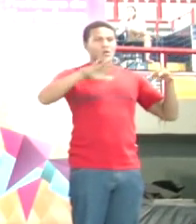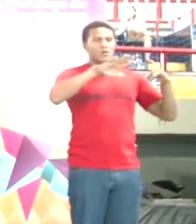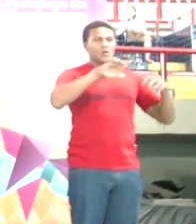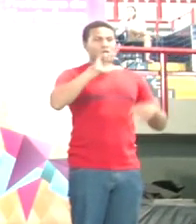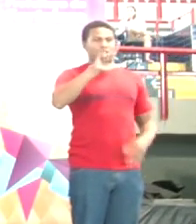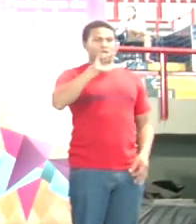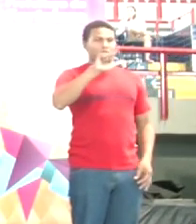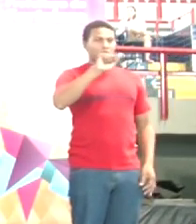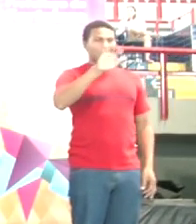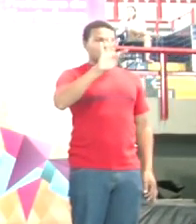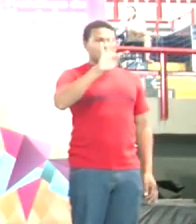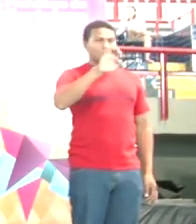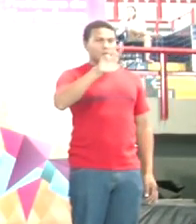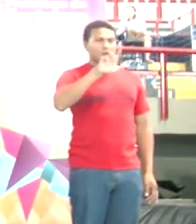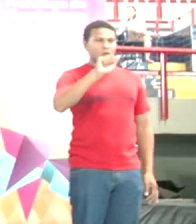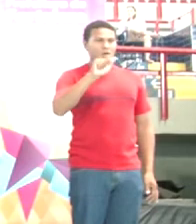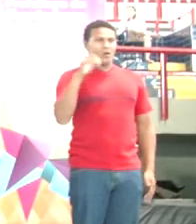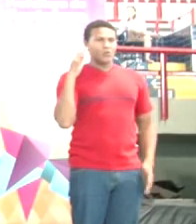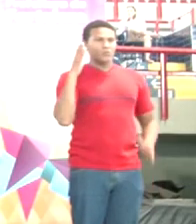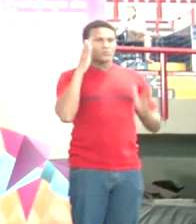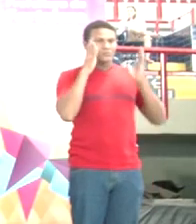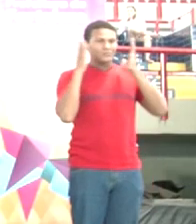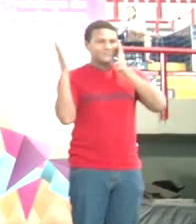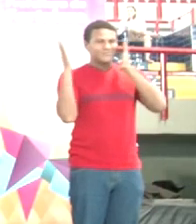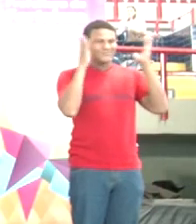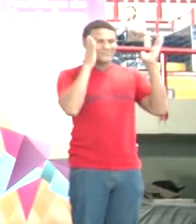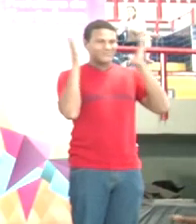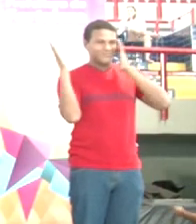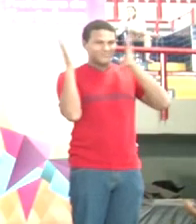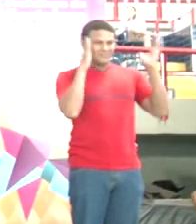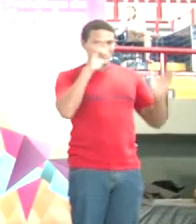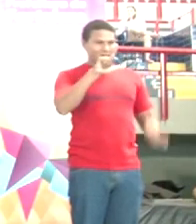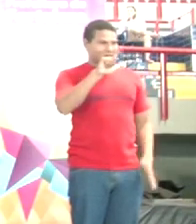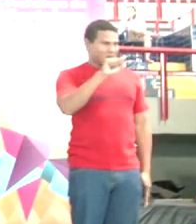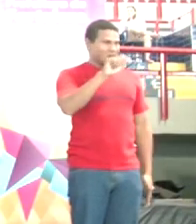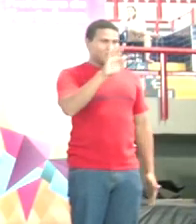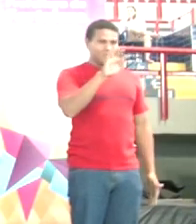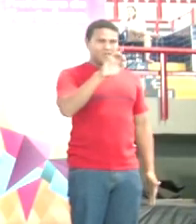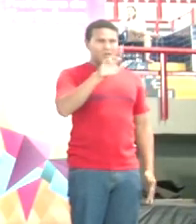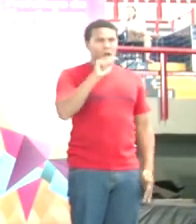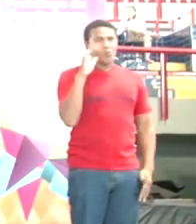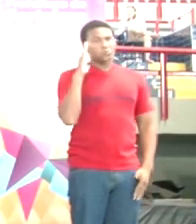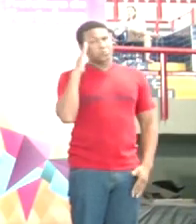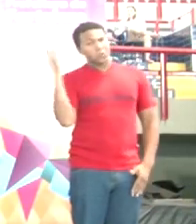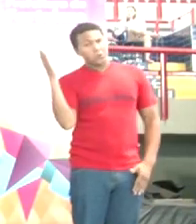cilindro. Se você pega o cilindro, corta ele e abre, a